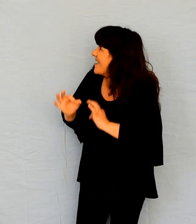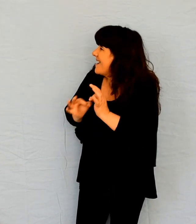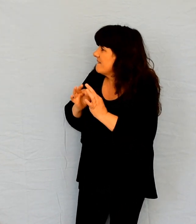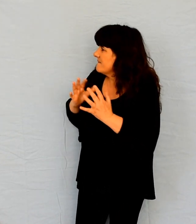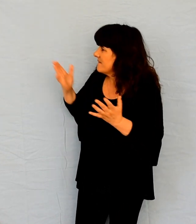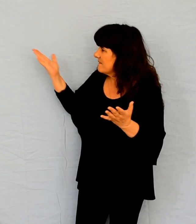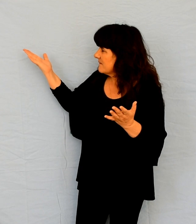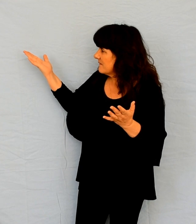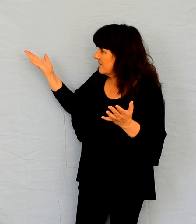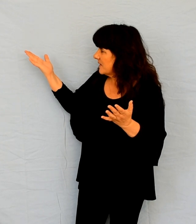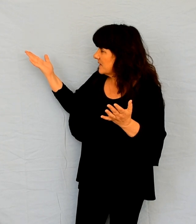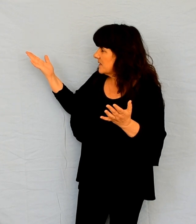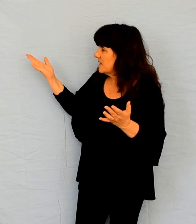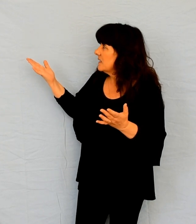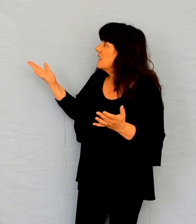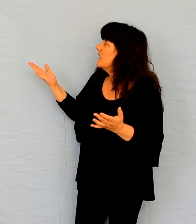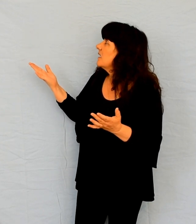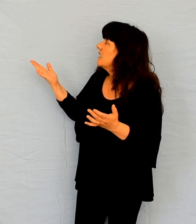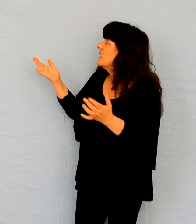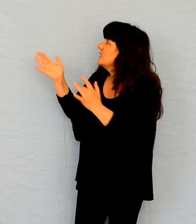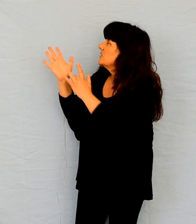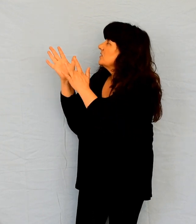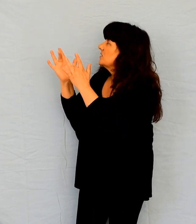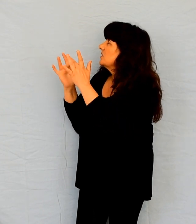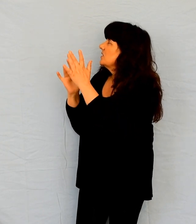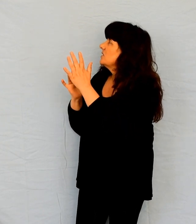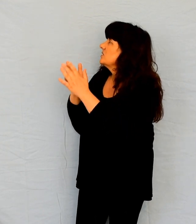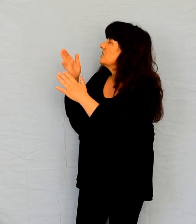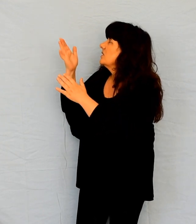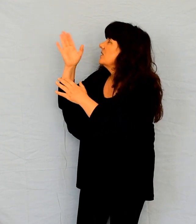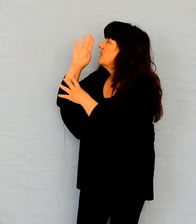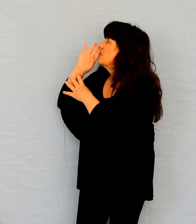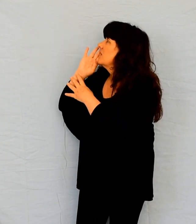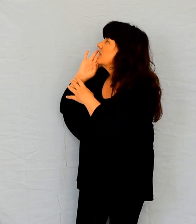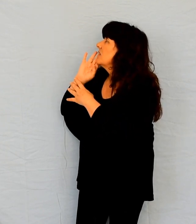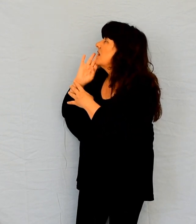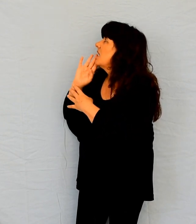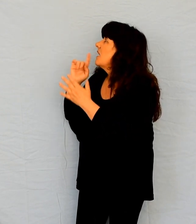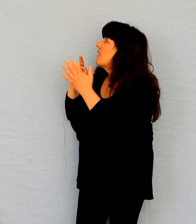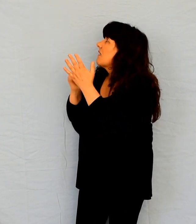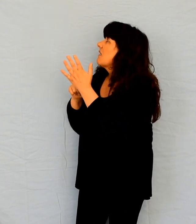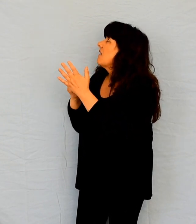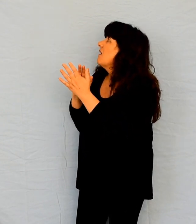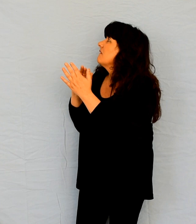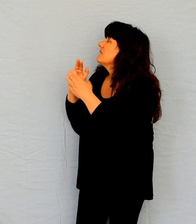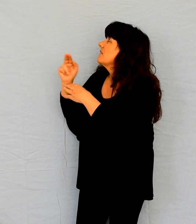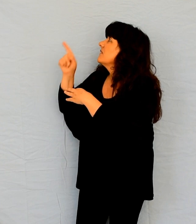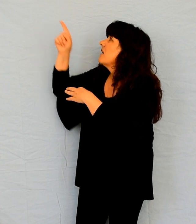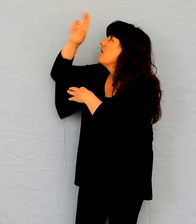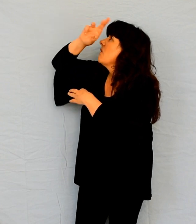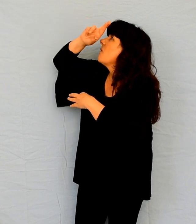Et il disait : « Jésus, souviens-toi de moi quand tu viendras dans ton royaume. »